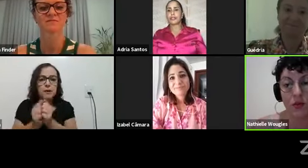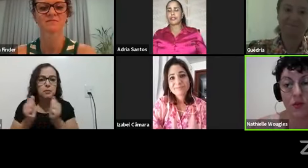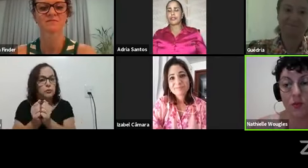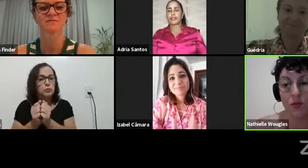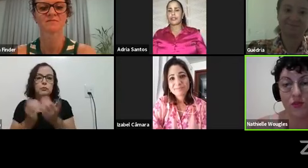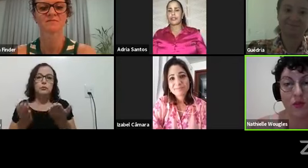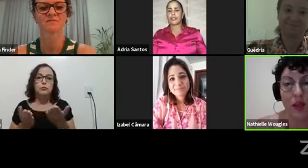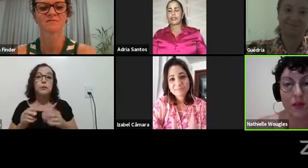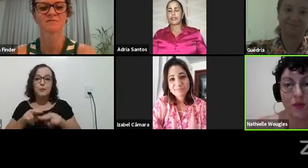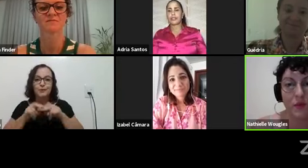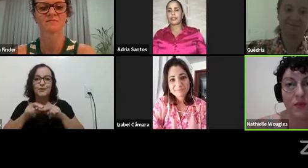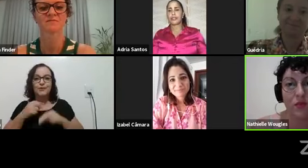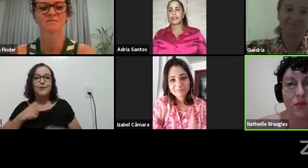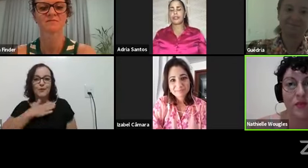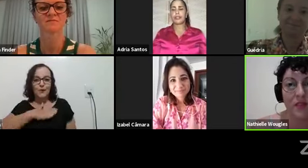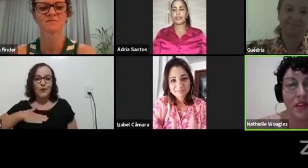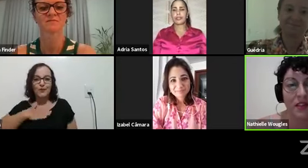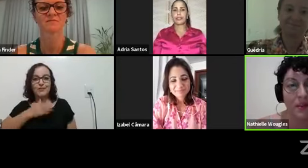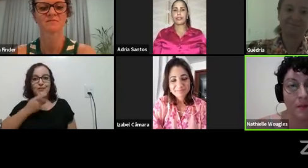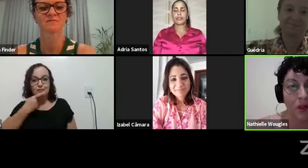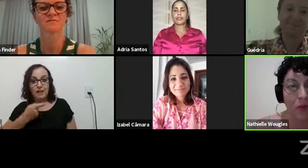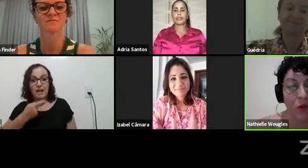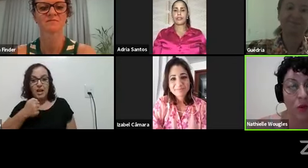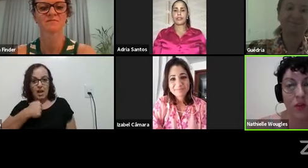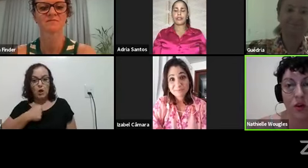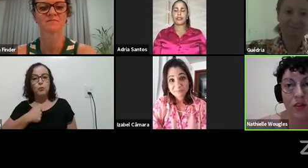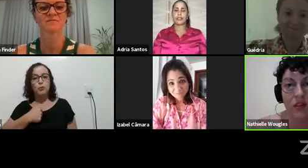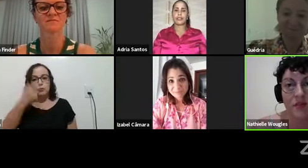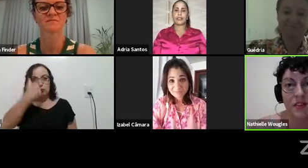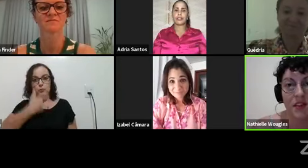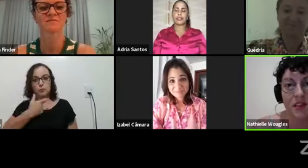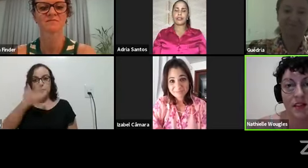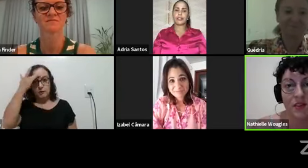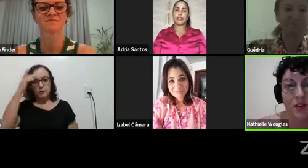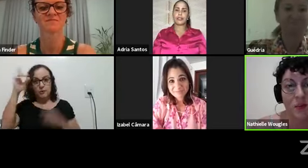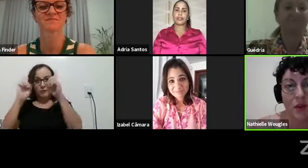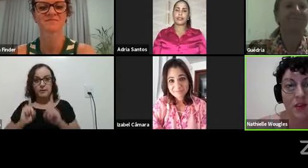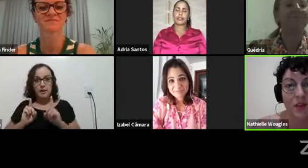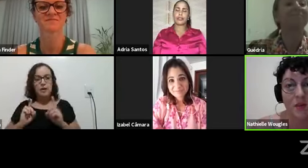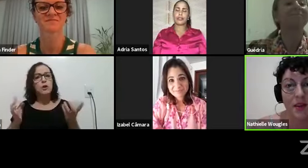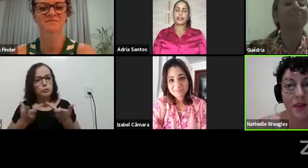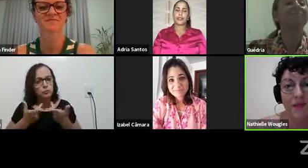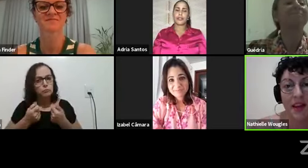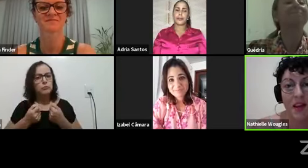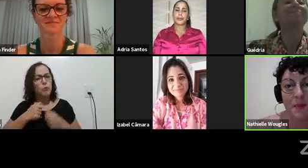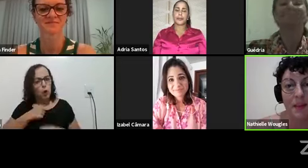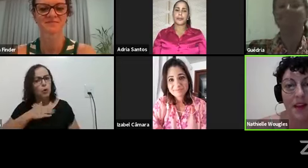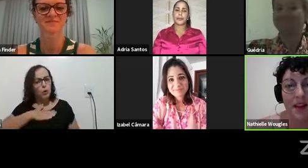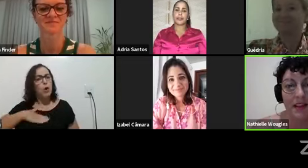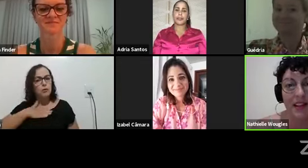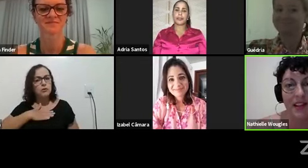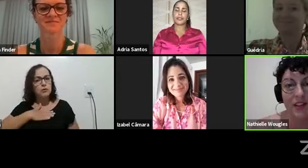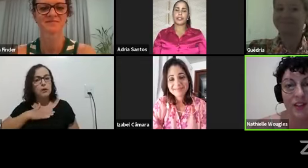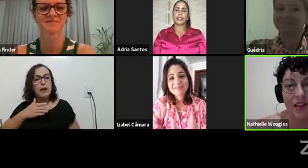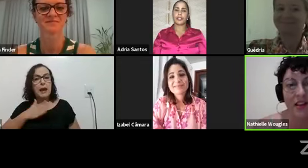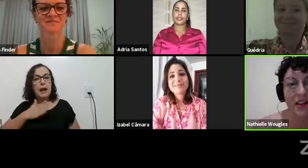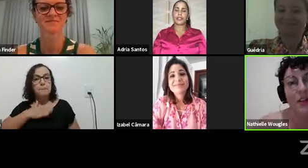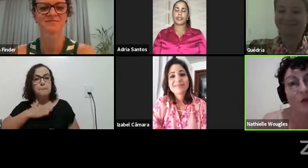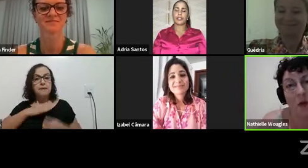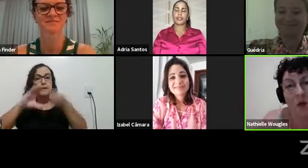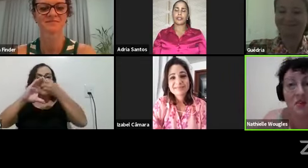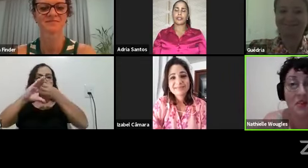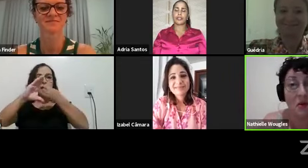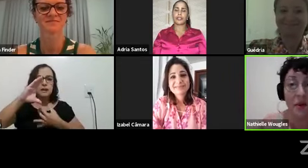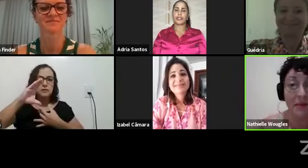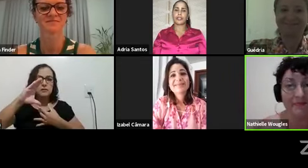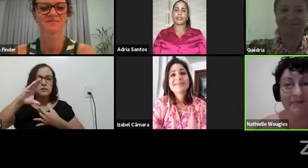sempre gosto muito de falar que eu sou pessoa com deficiência, porque eu adoro ter deficiência, isso faz parte de mim, é a minha característica, não